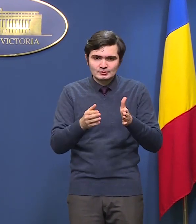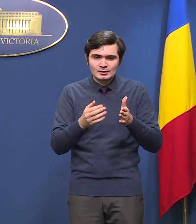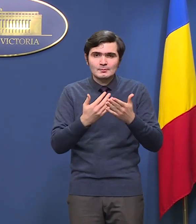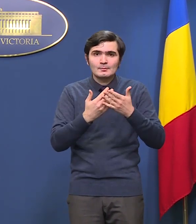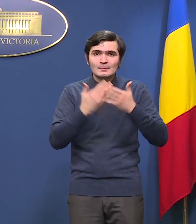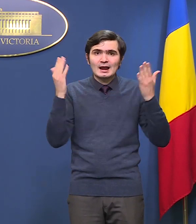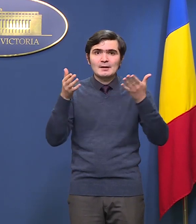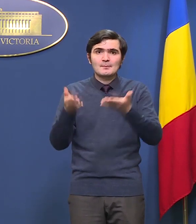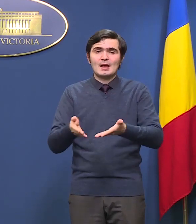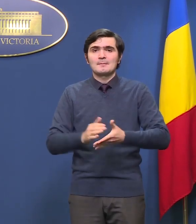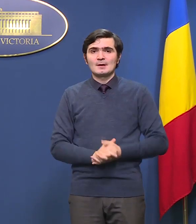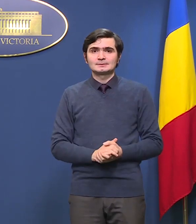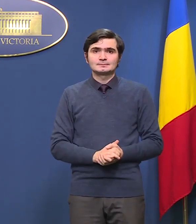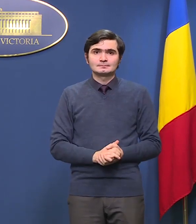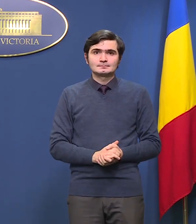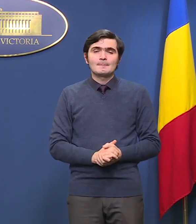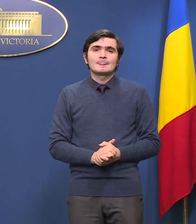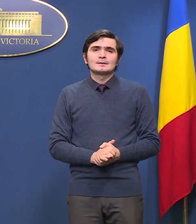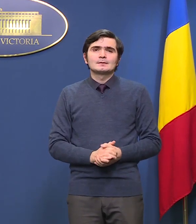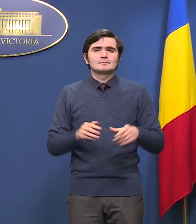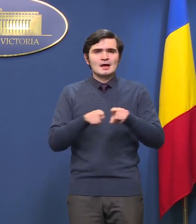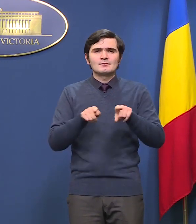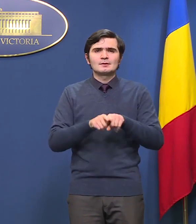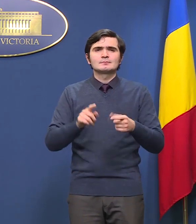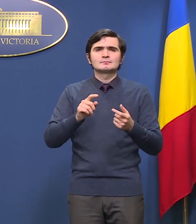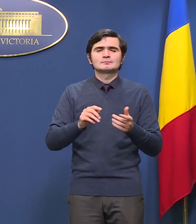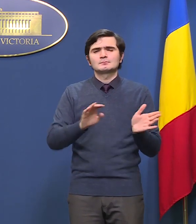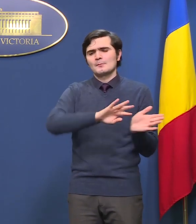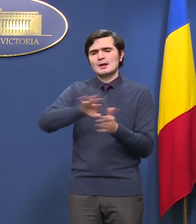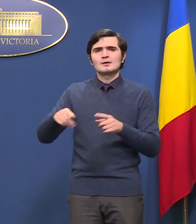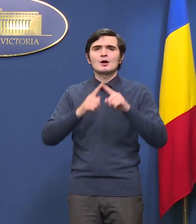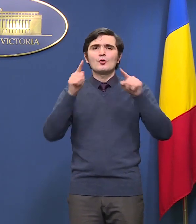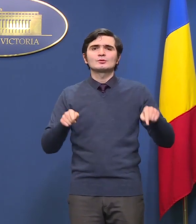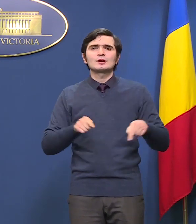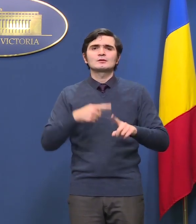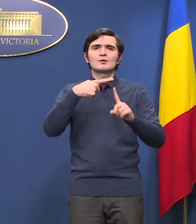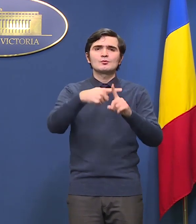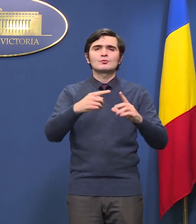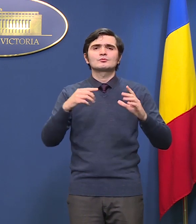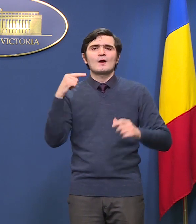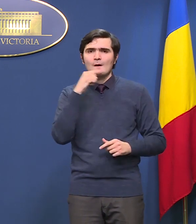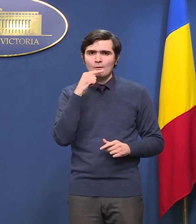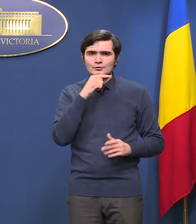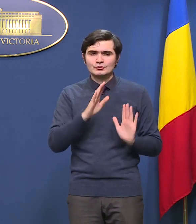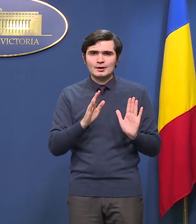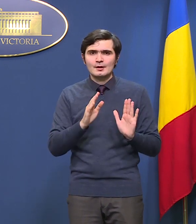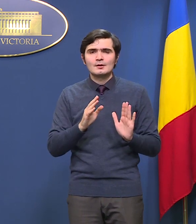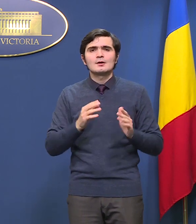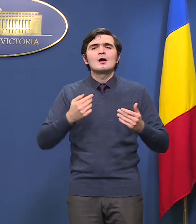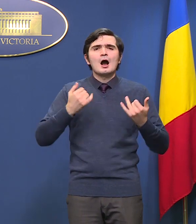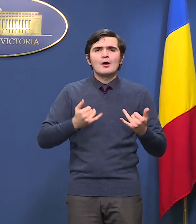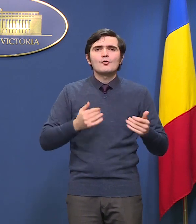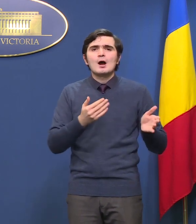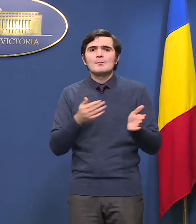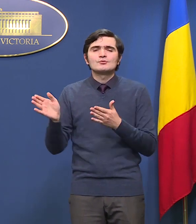asemenea, pe lângă contractele prin Crucea Roșie, prin Unifarm, am demarat proceduri